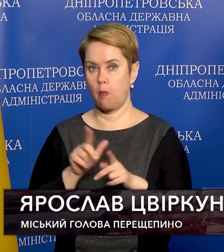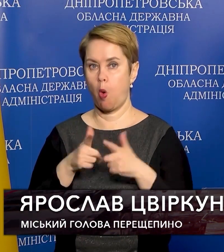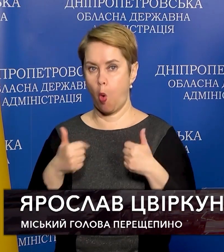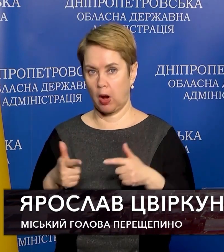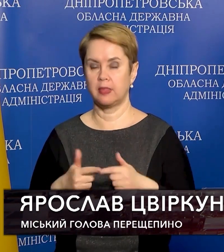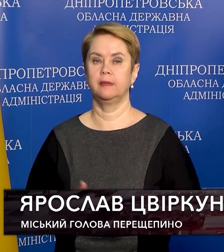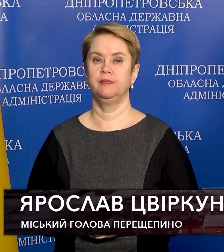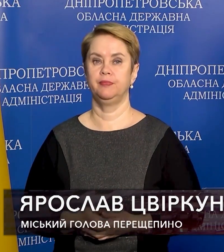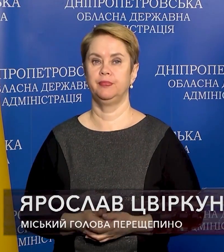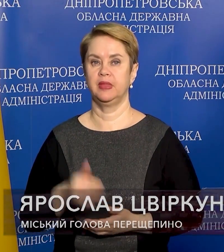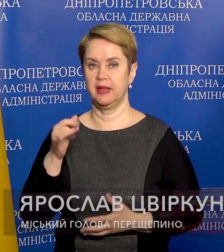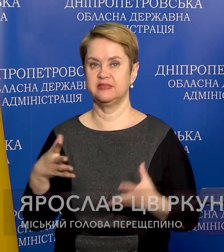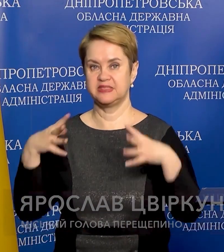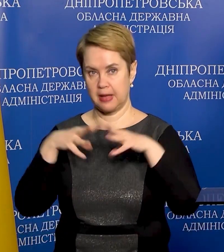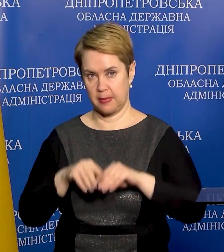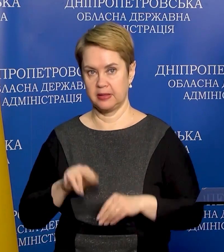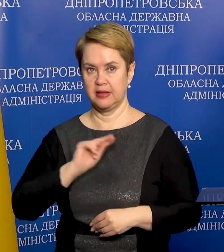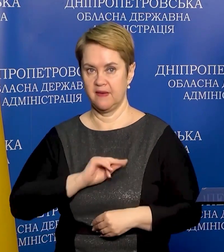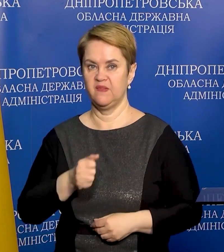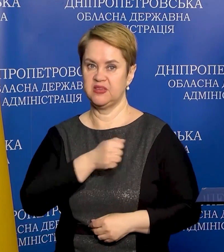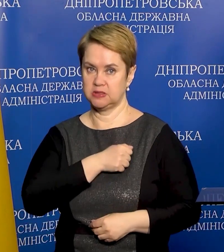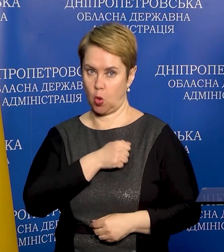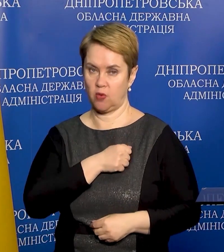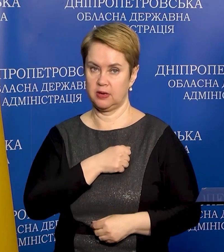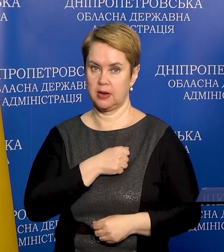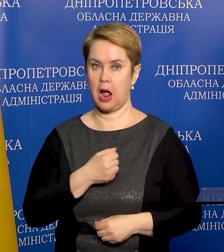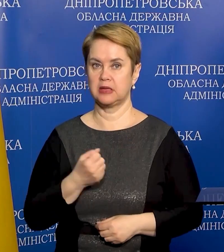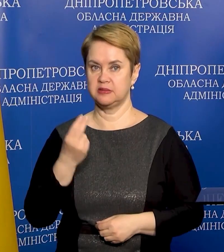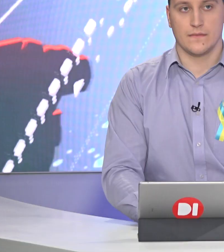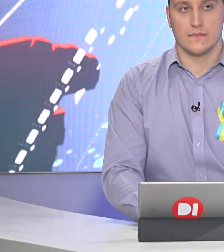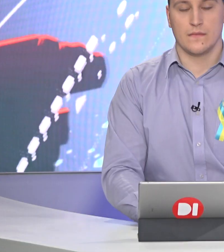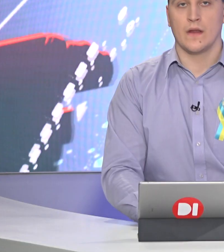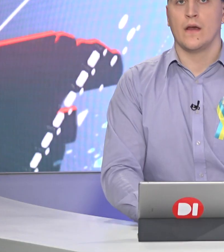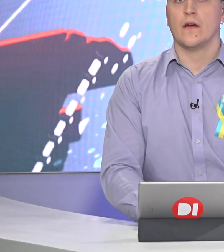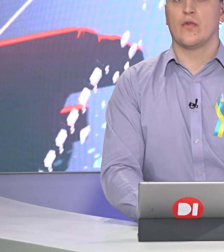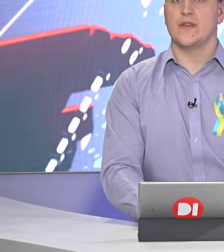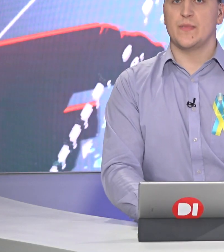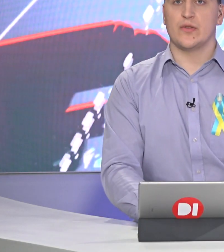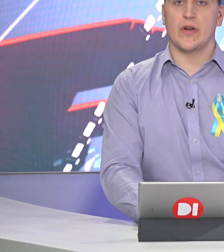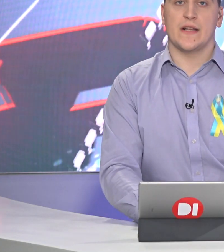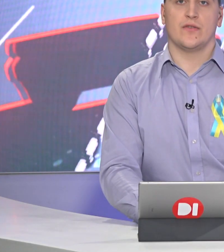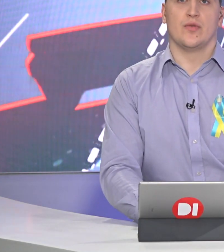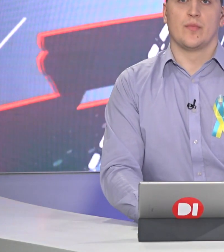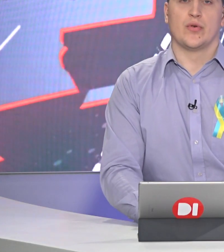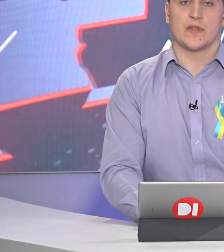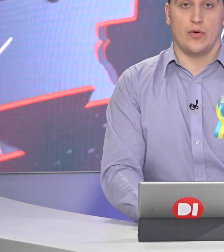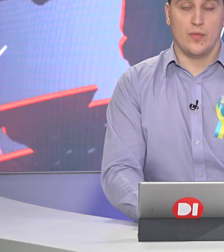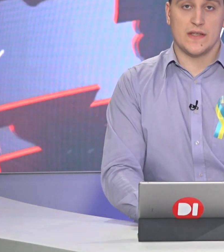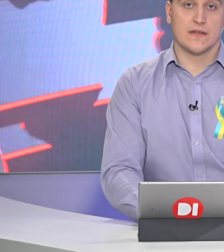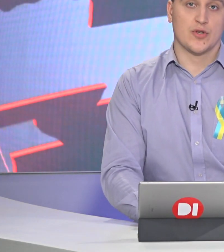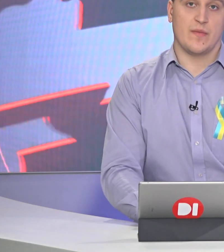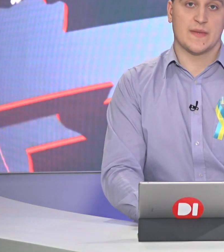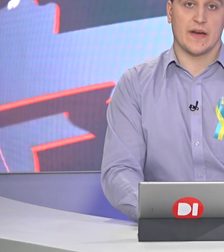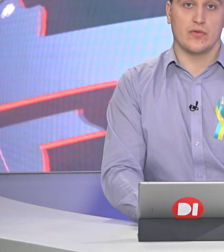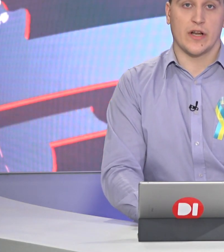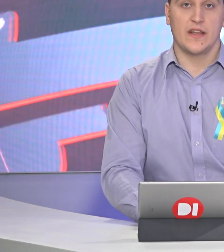правоохоронними органами і взаємодіють із військово-цивільною адміністрацією. В ході спецоперації у Дніпропетровській